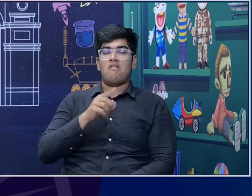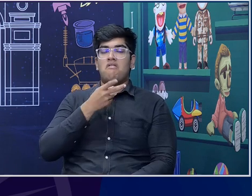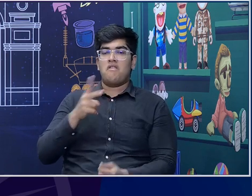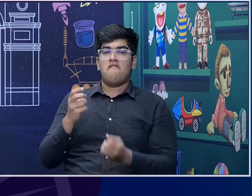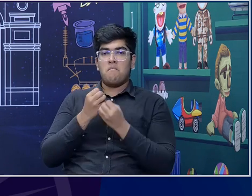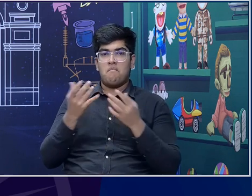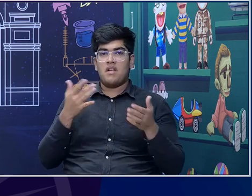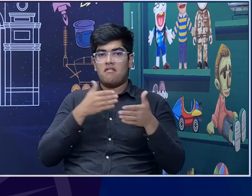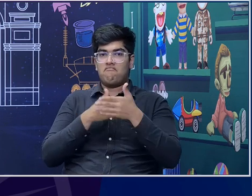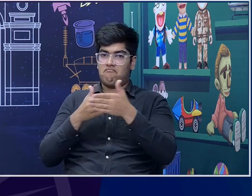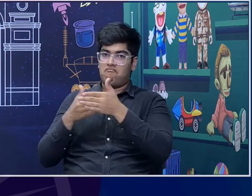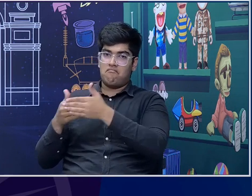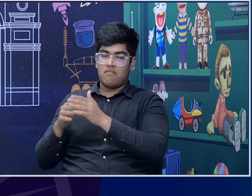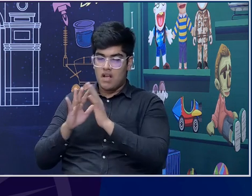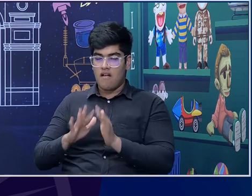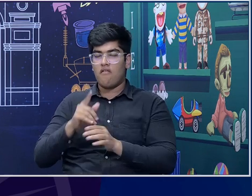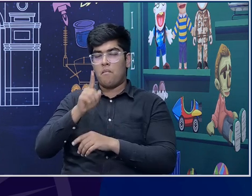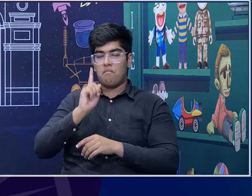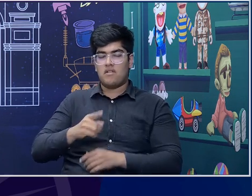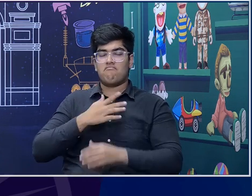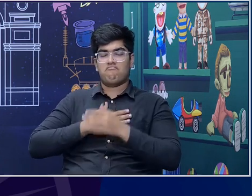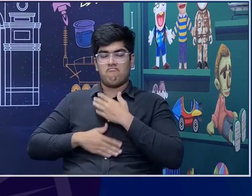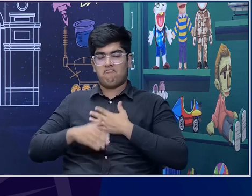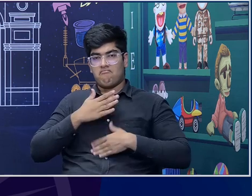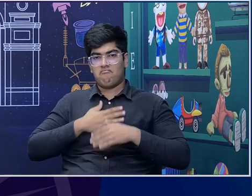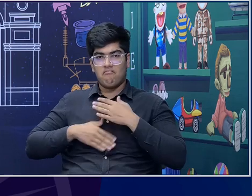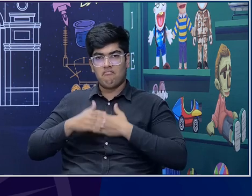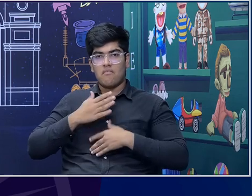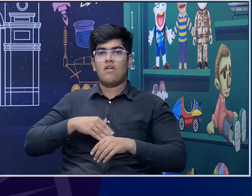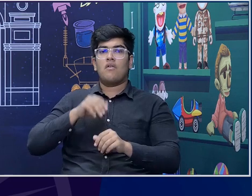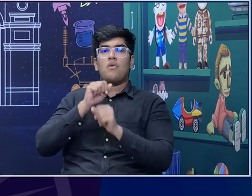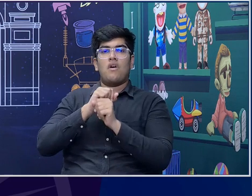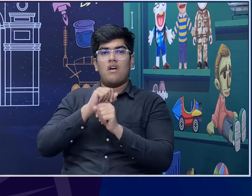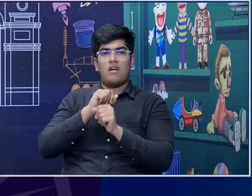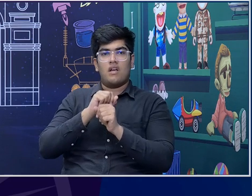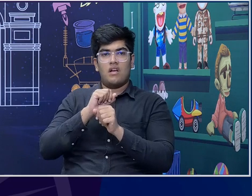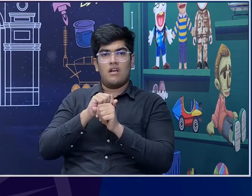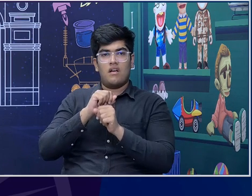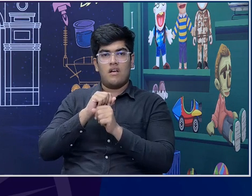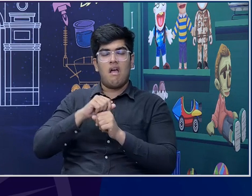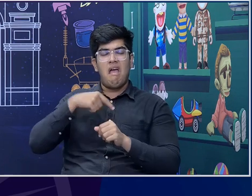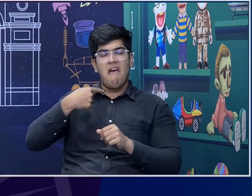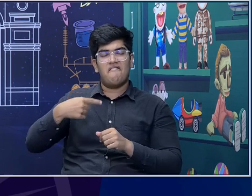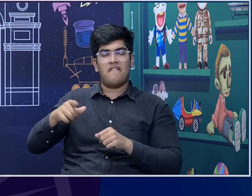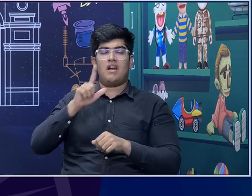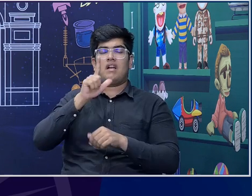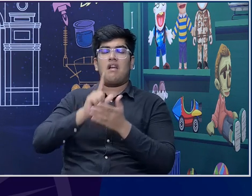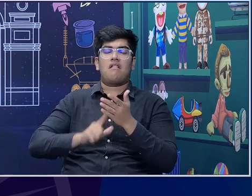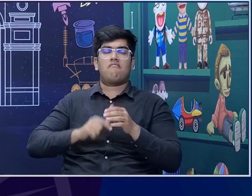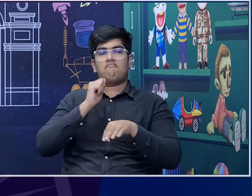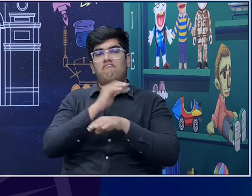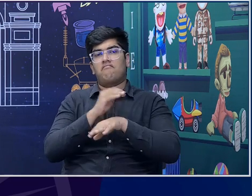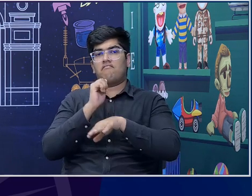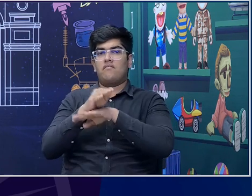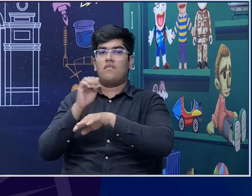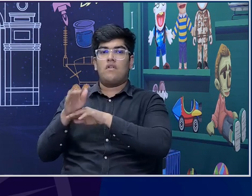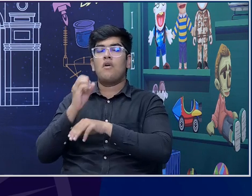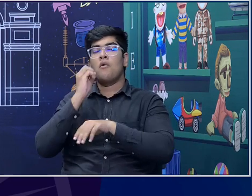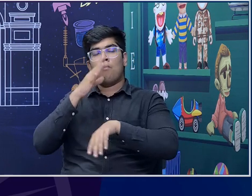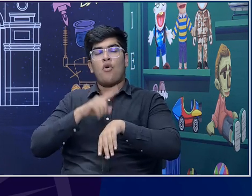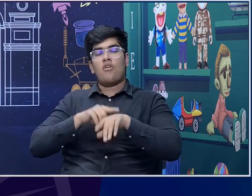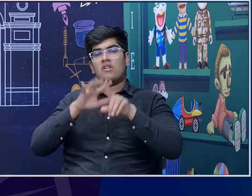हुए बहुत सायम के साथ घर घर तक रोज चिठियां बाटने जाना होता था सुबा छे बजे की